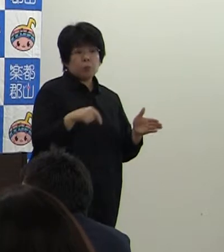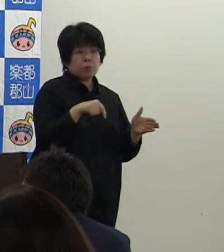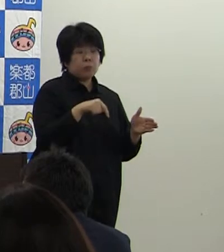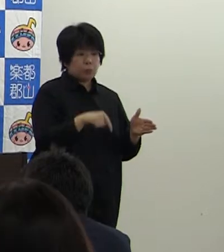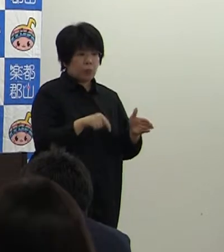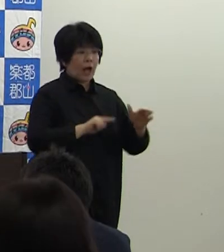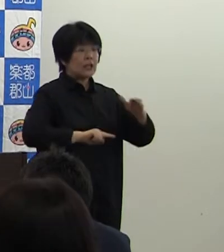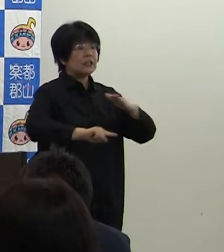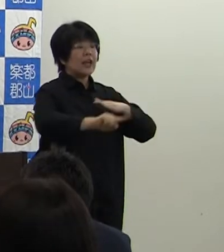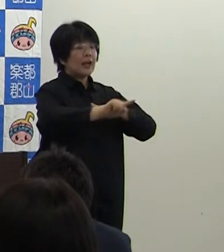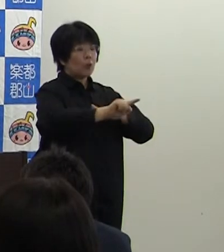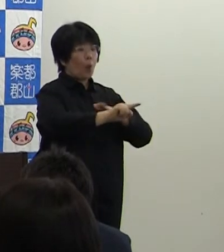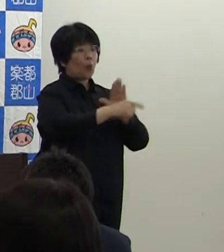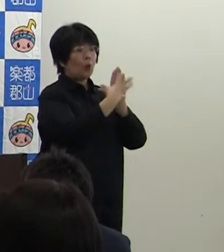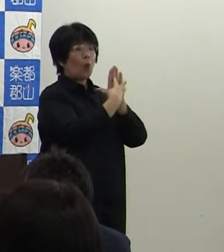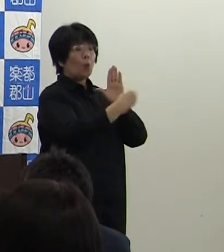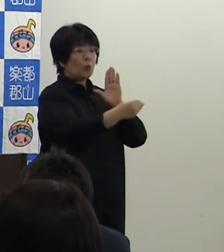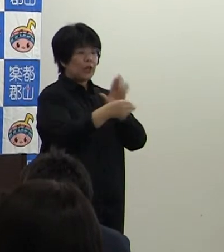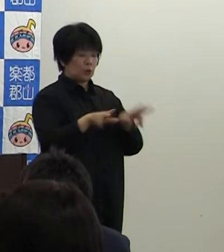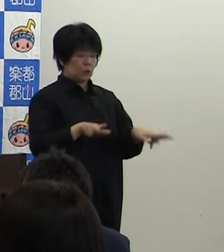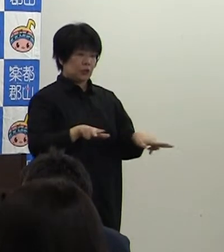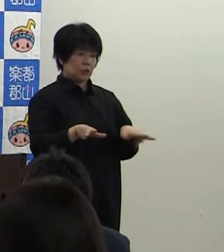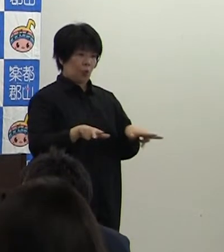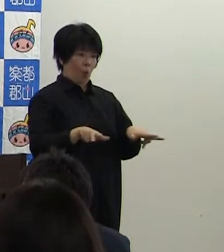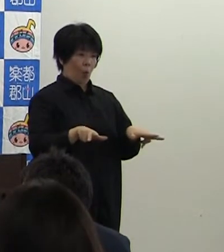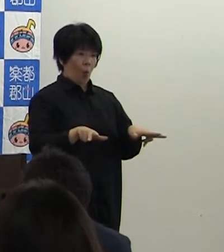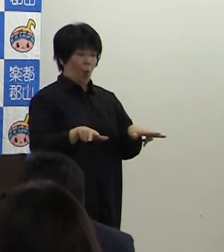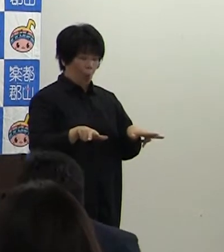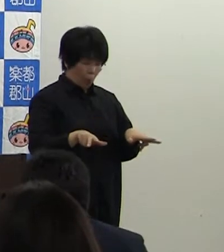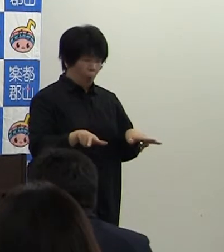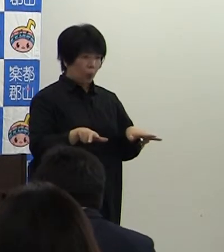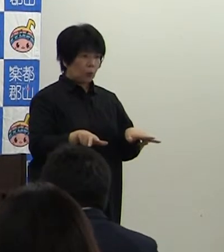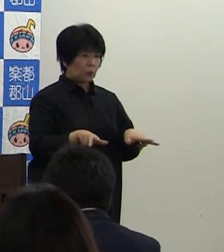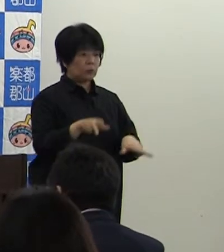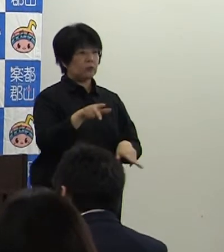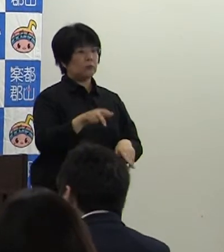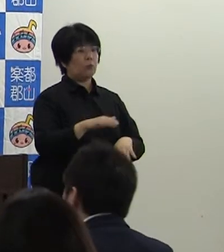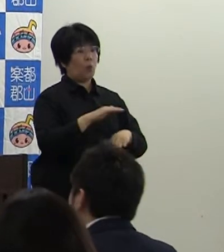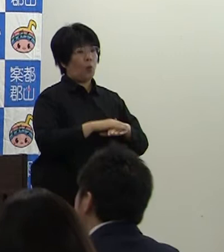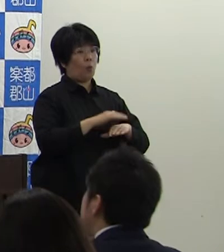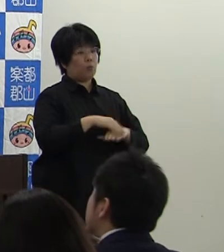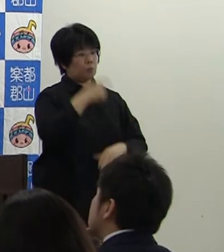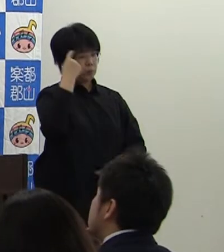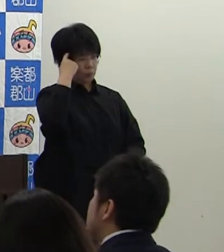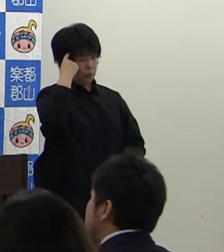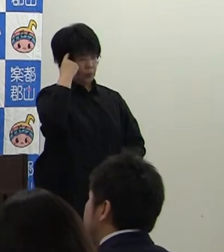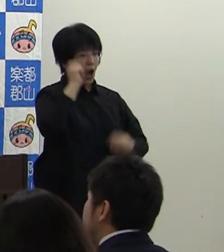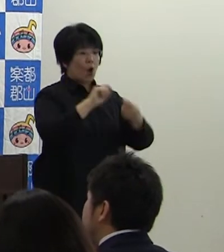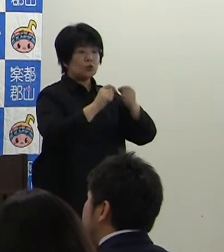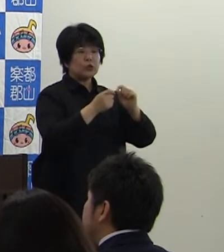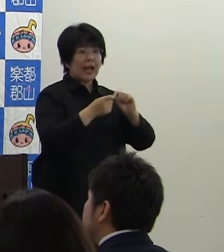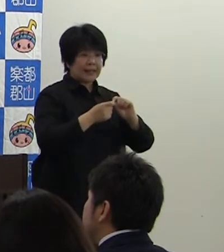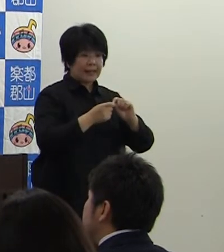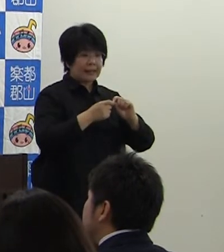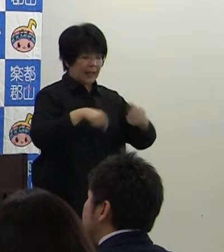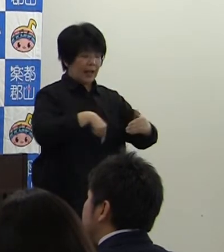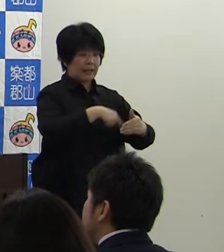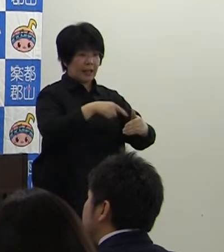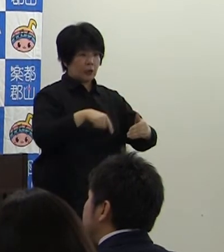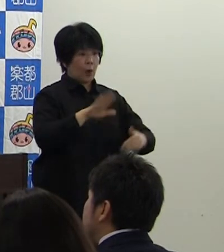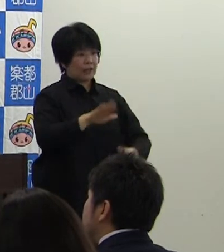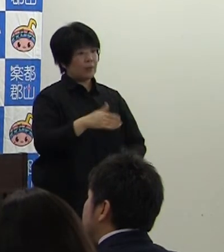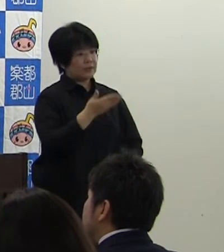事業の一つになっていくのかもしれませんけども、現在具体的にお考えになっている取り組みなどはございますでしょうか。あ